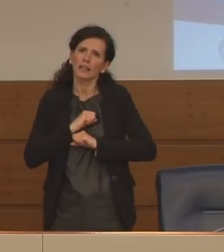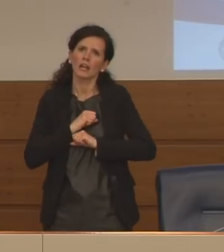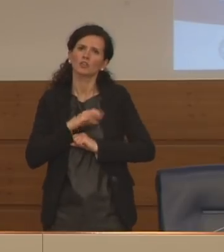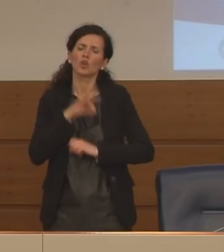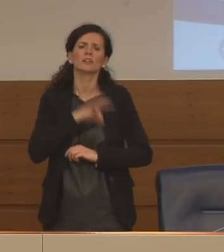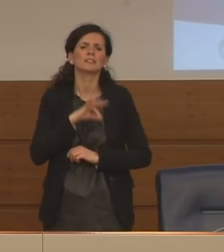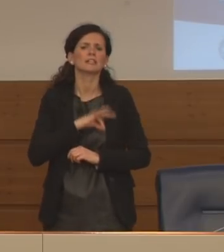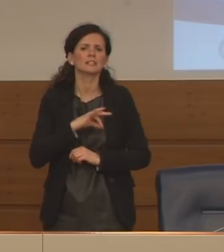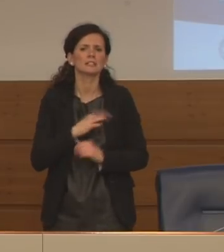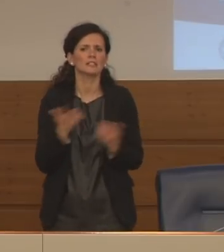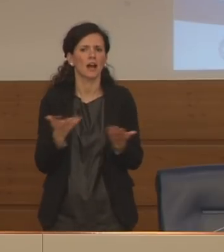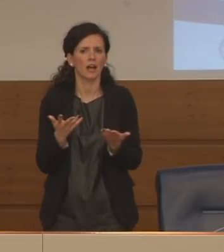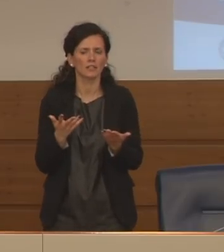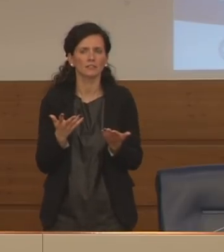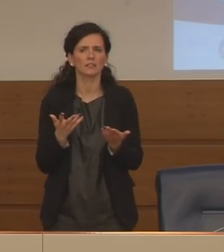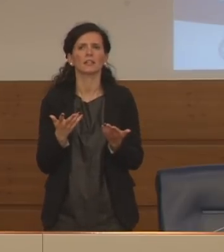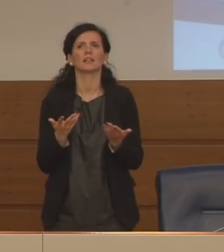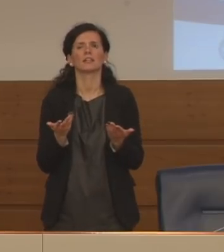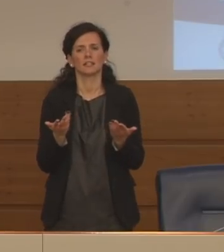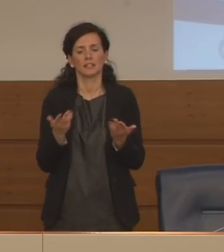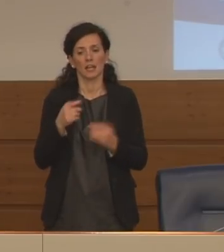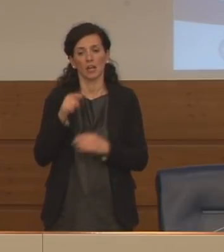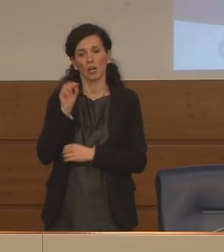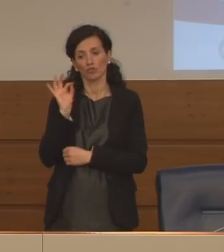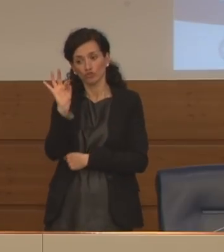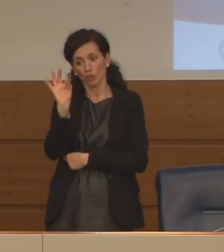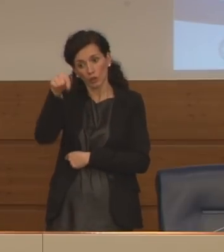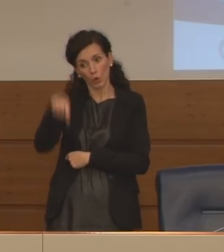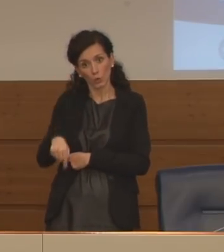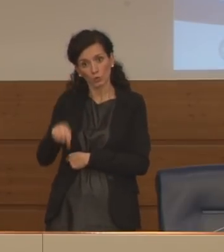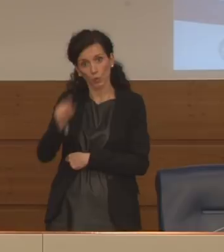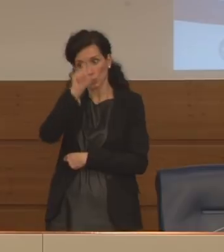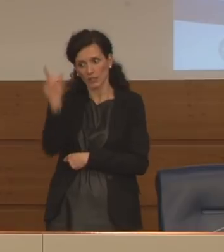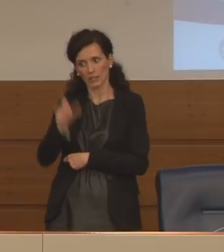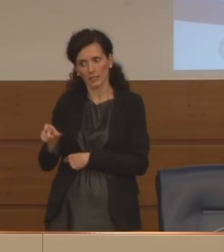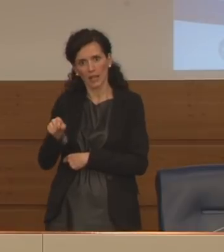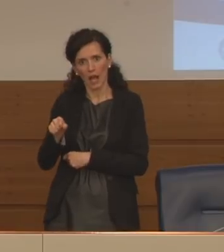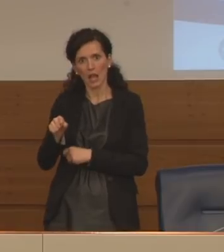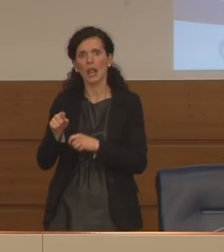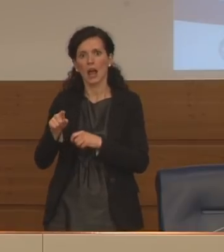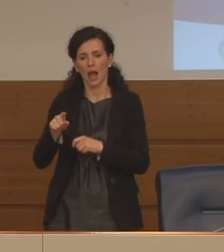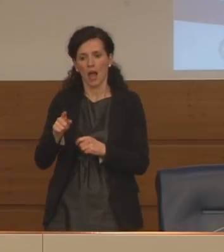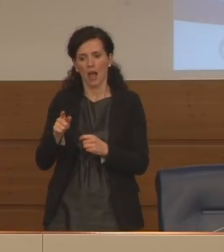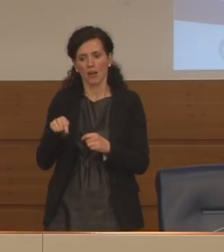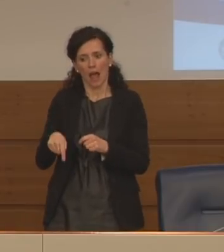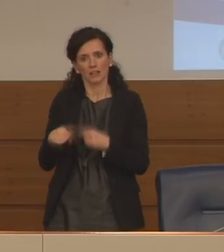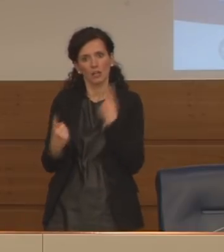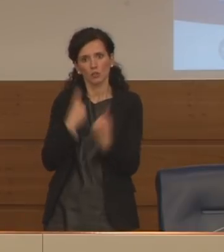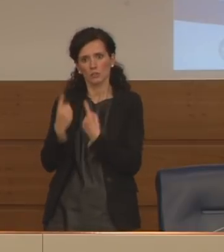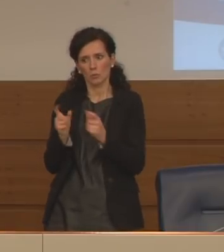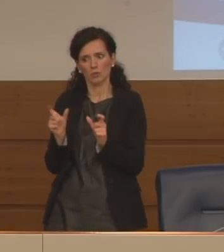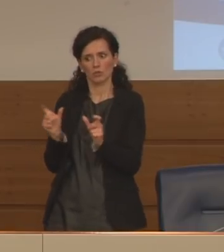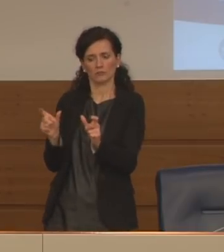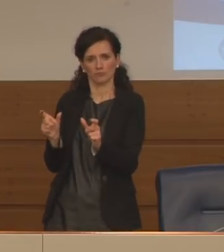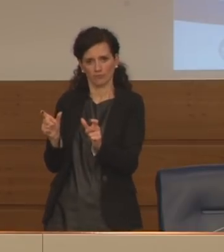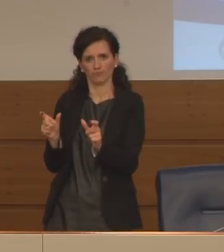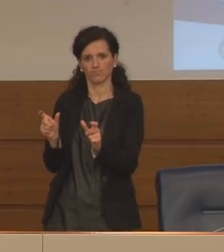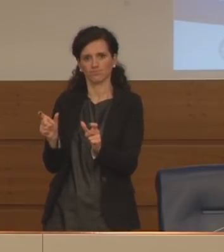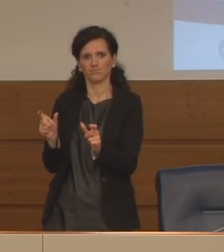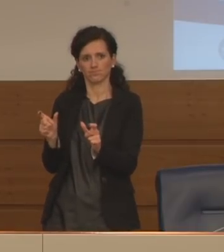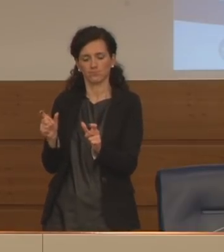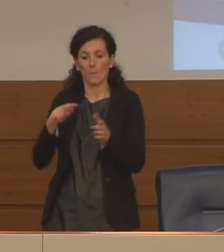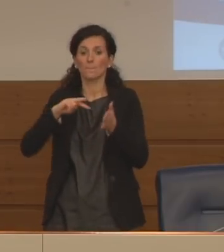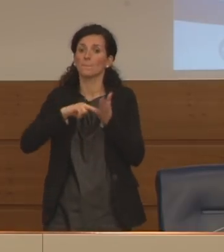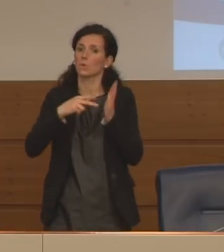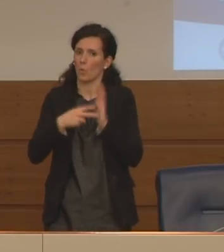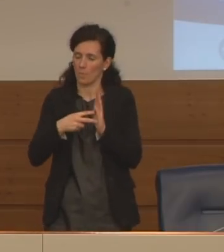un livello nel centro sud che ancora è un livello contenuto quindi il problema